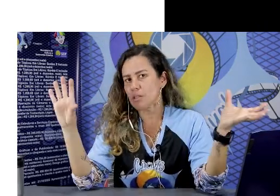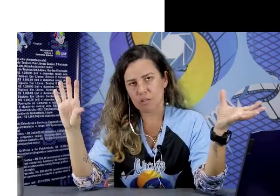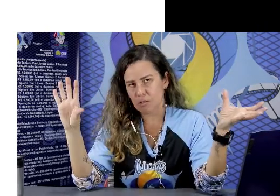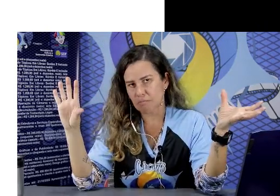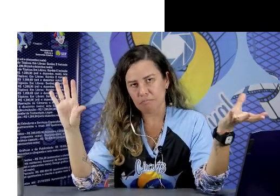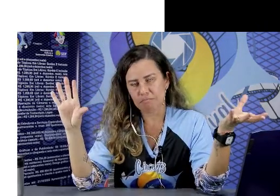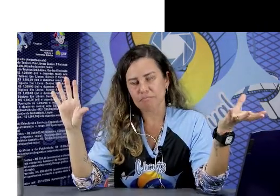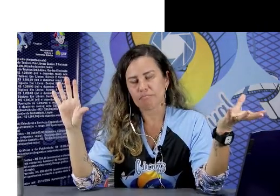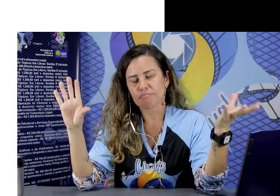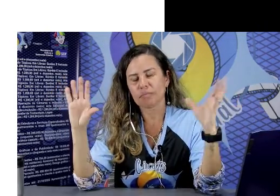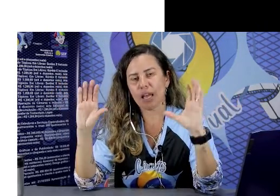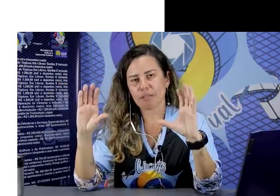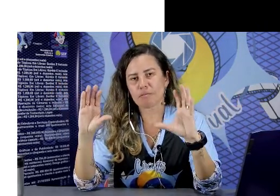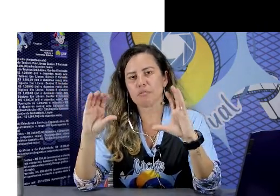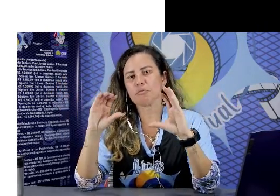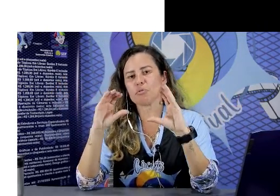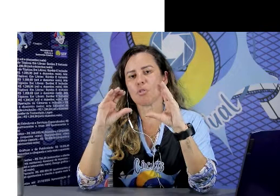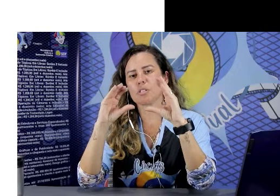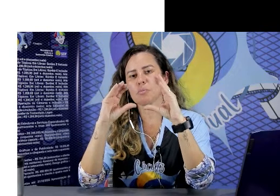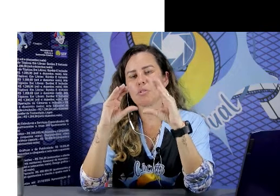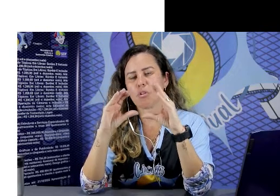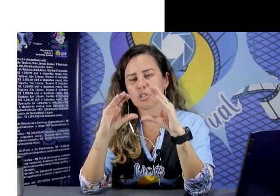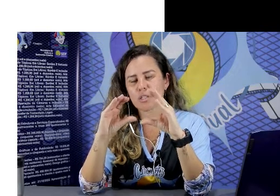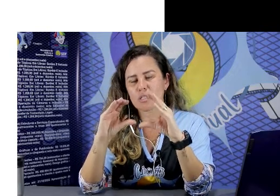seres têm funções psicológicas